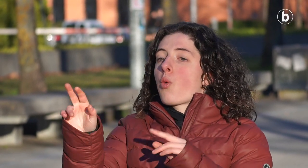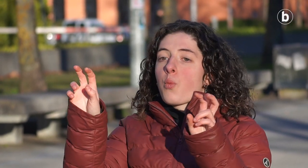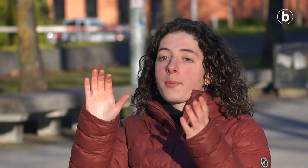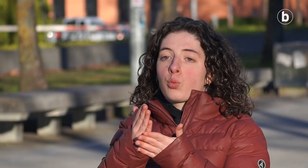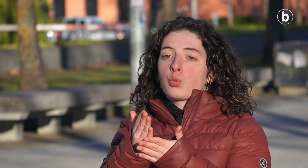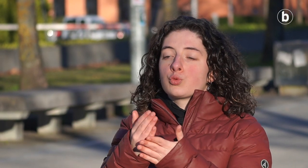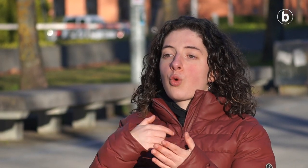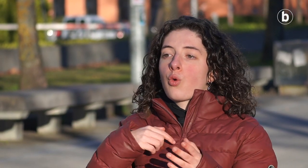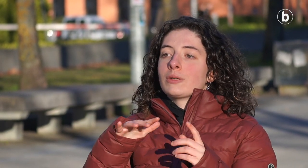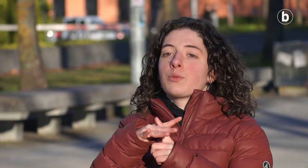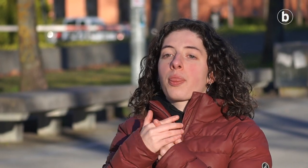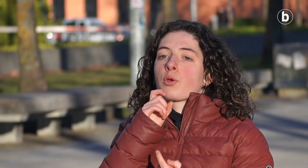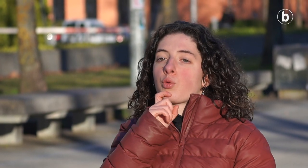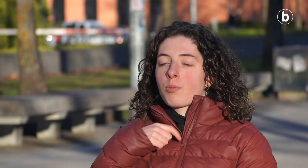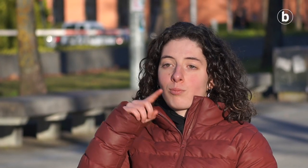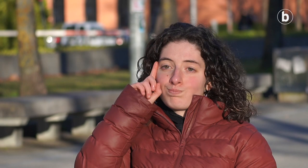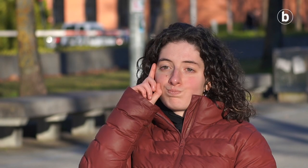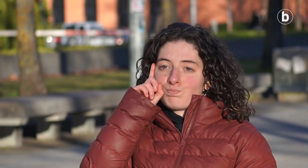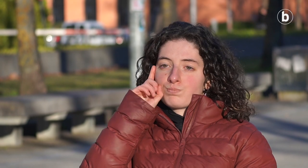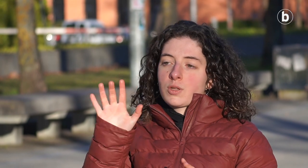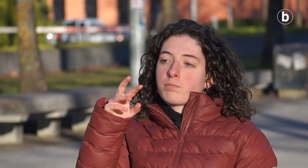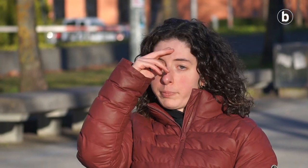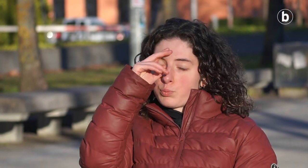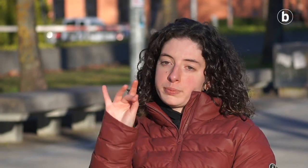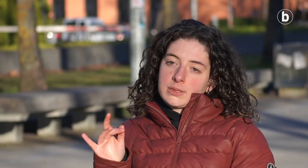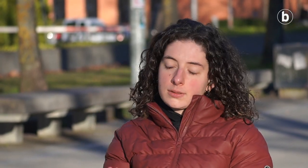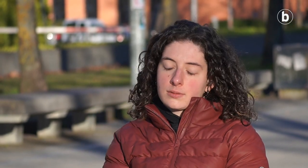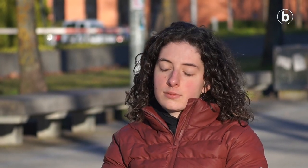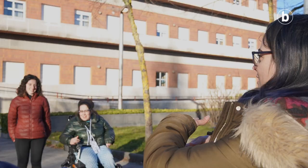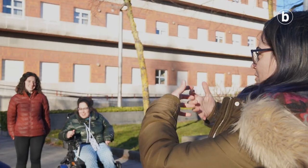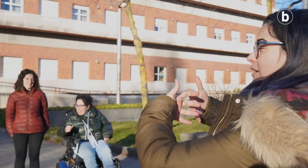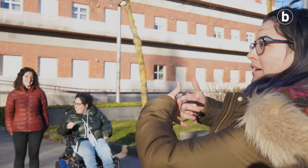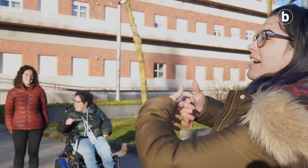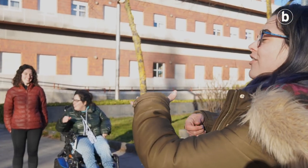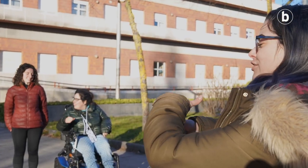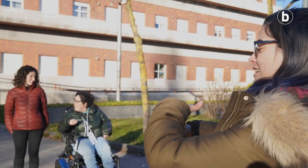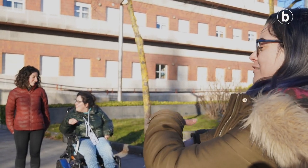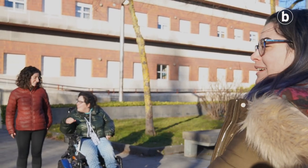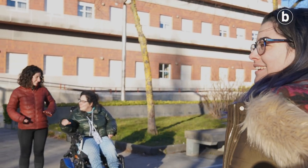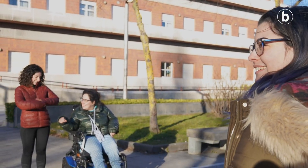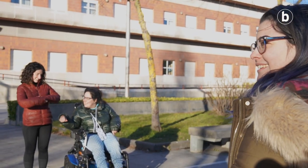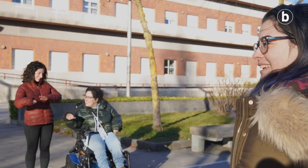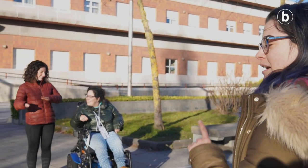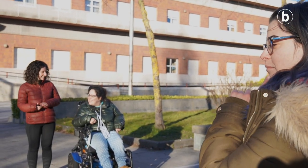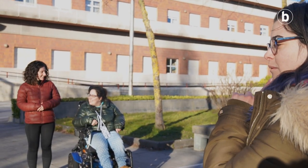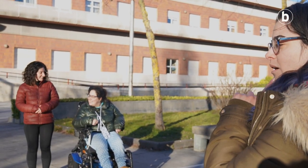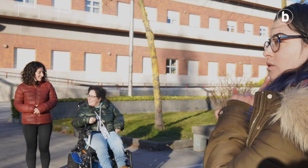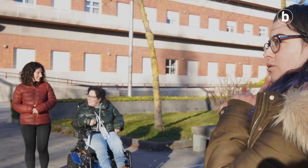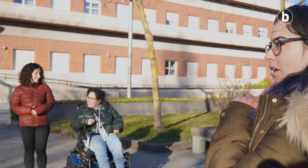bai, baina kurtu berdinean zelako egora egongo da, nik ez dakit, hori bai arduratzen dau.